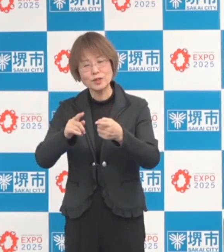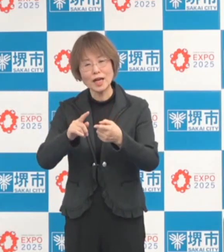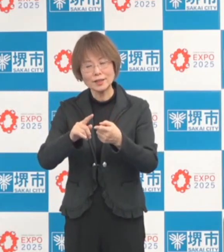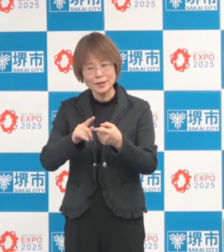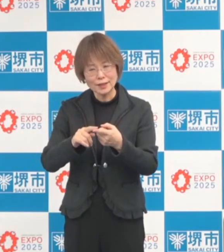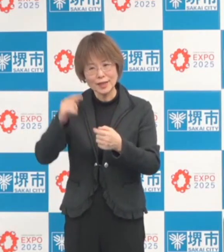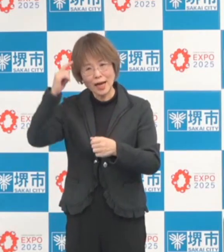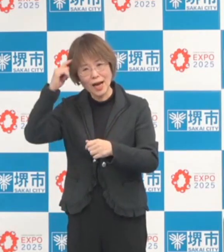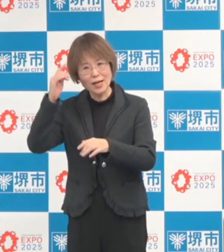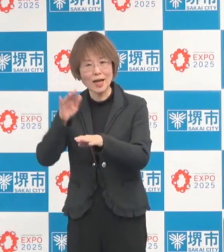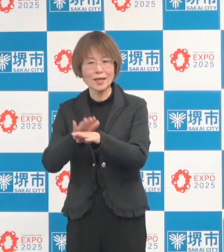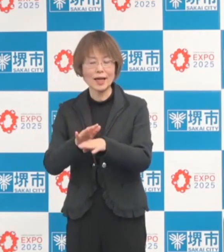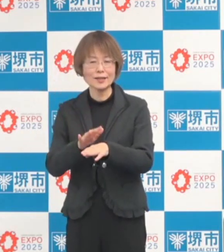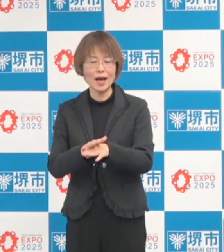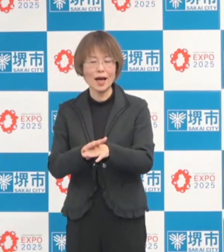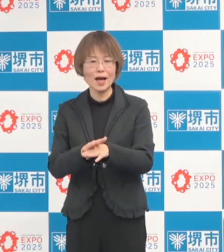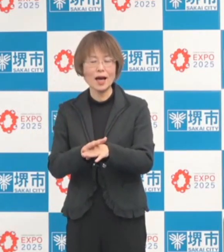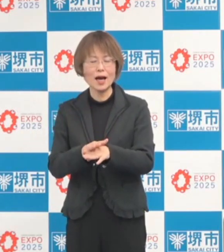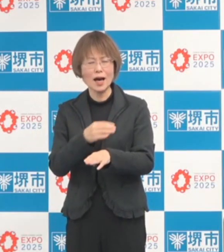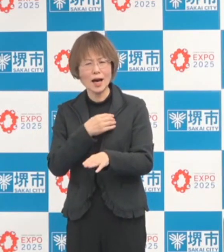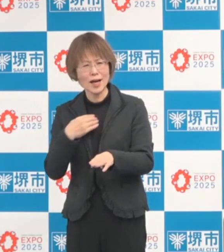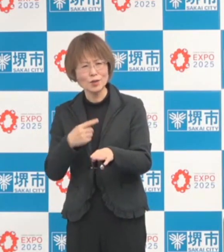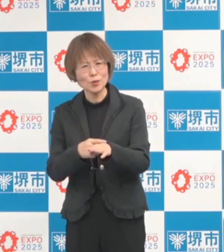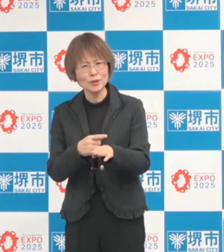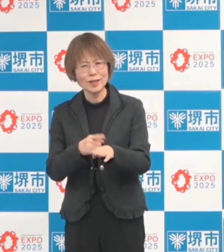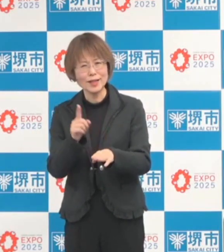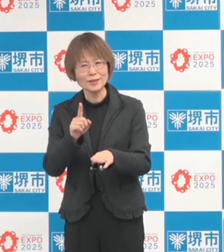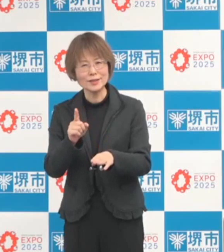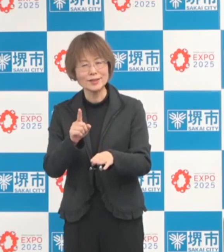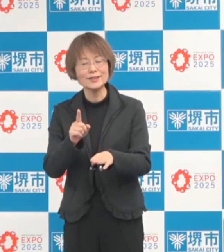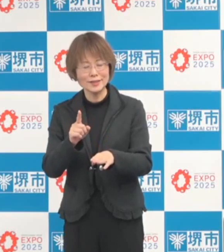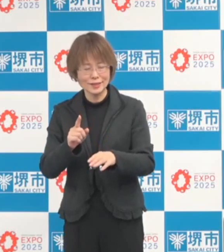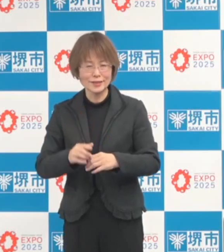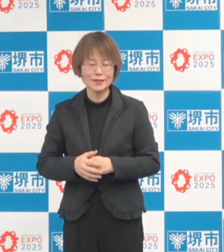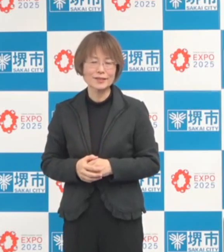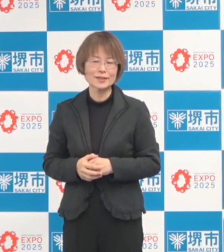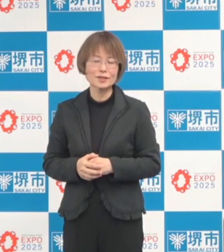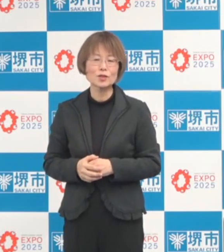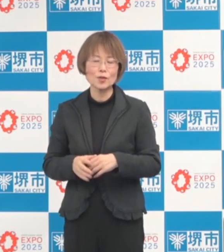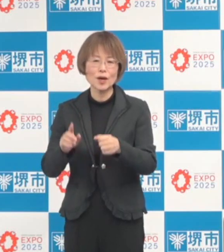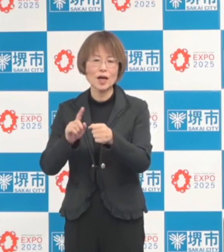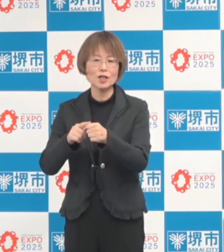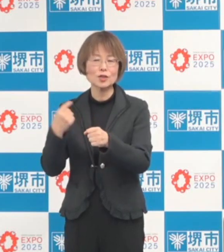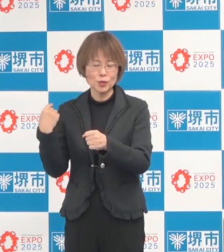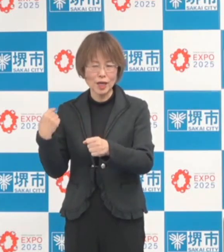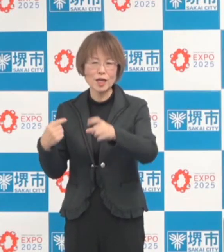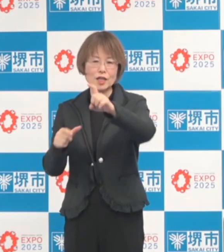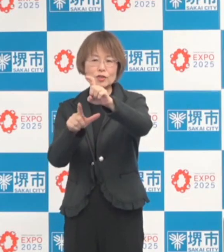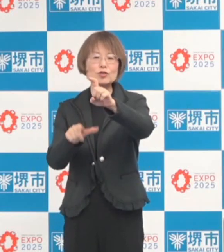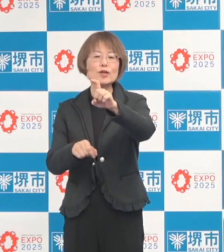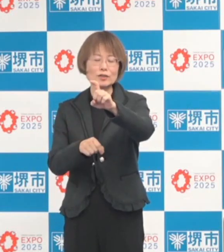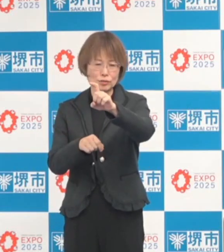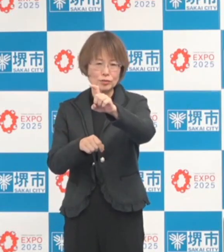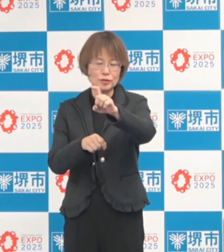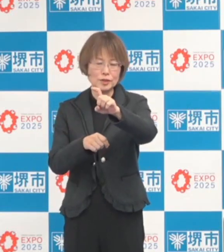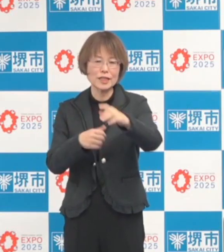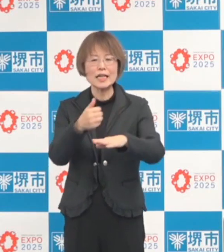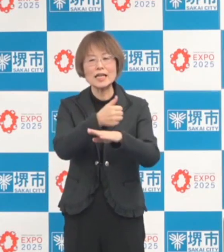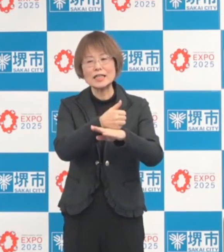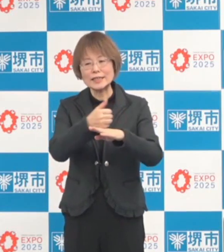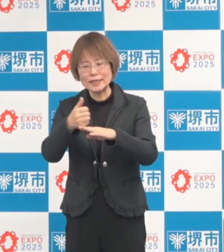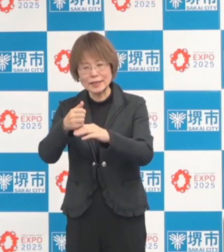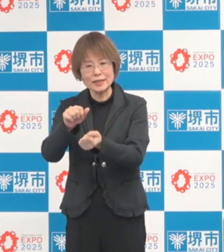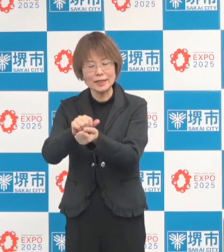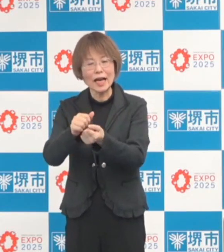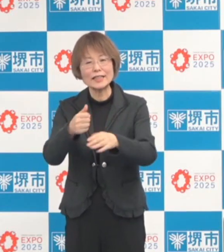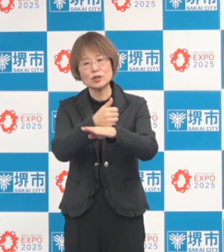能性を感じることができるような機会にしたいと思っています。これは昨年10月に開催した G7 大阪堺貿易大臣会合でも同じ共通の